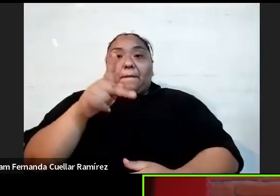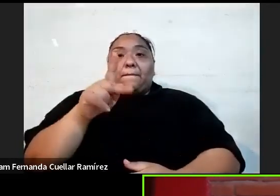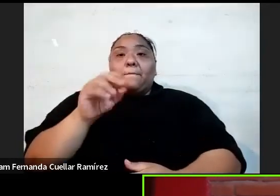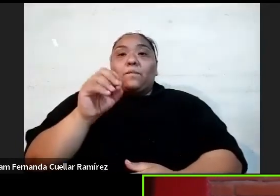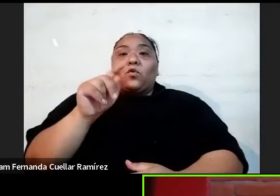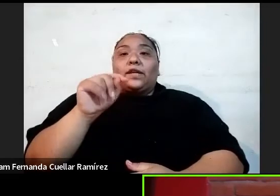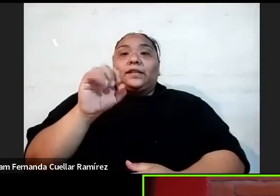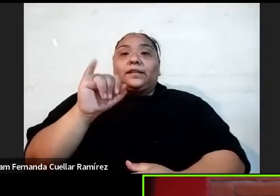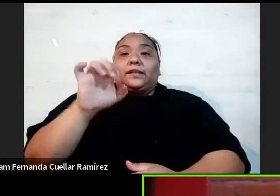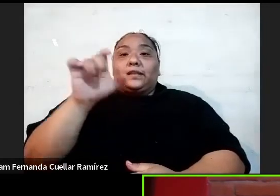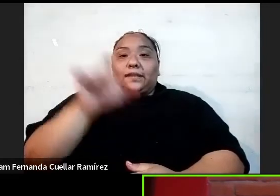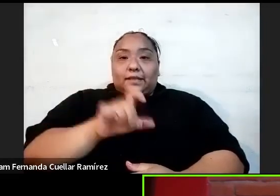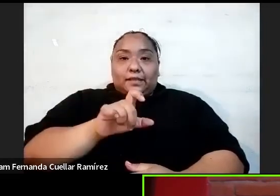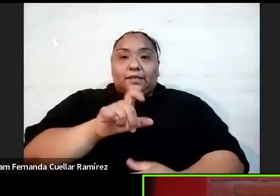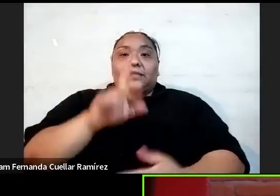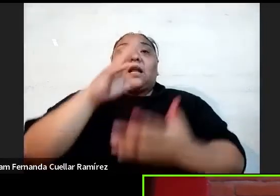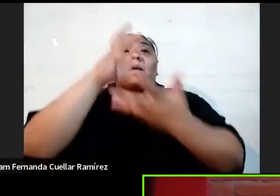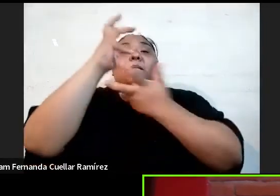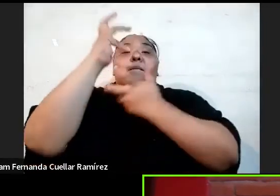Drag Poetics, el poema.